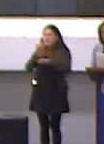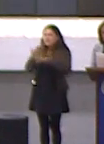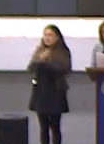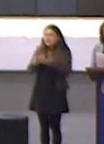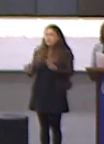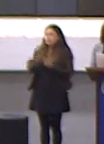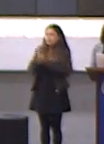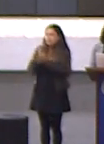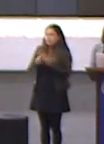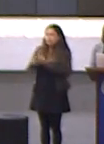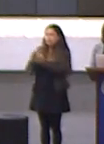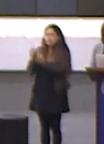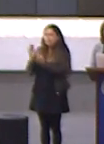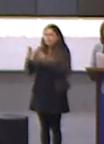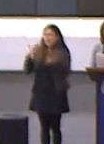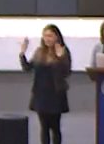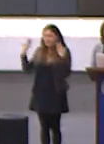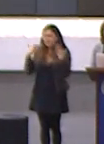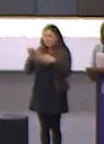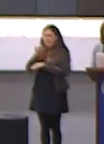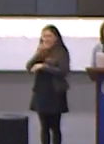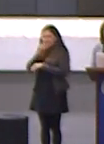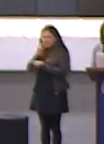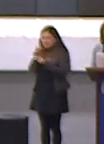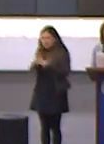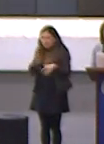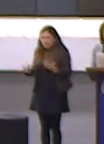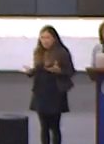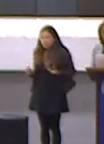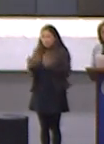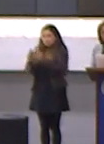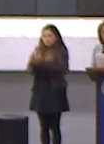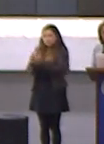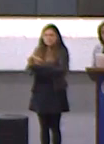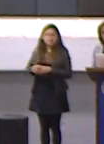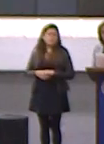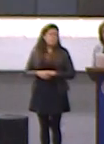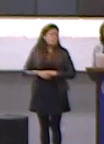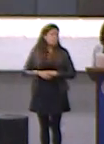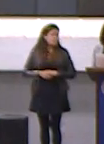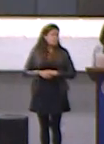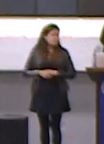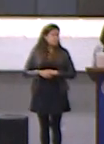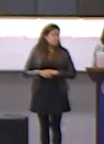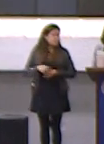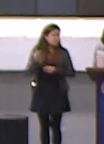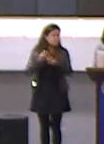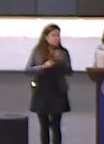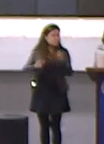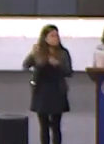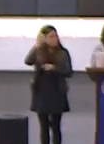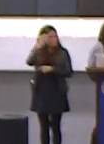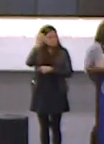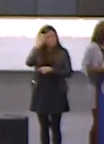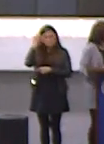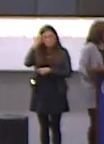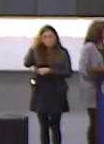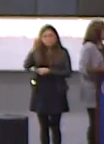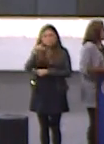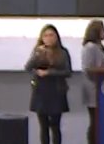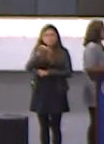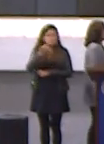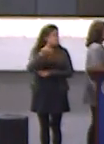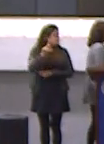efraín morales y libardo mosquera serán nuestros moderadores y relator es el profesor libardo mosquera hará la presentación